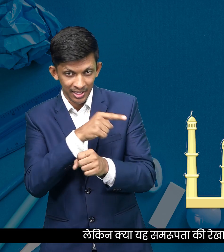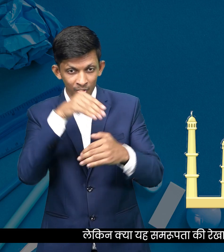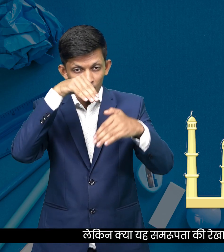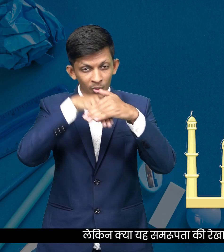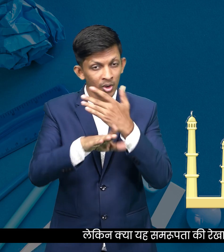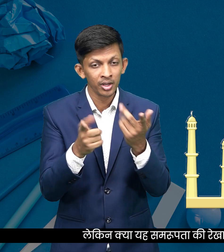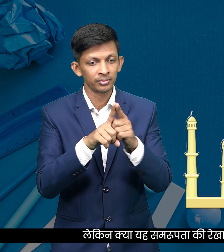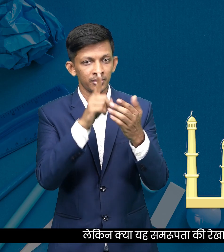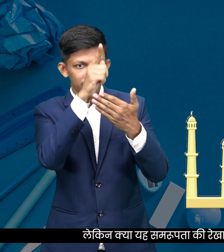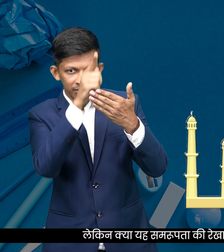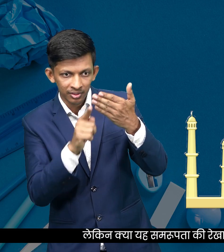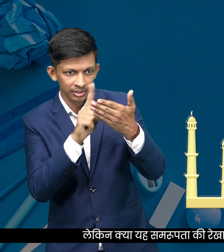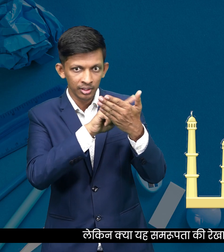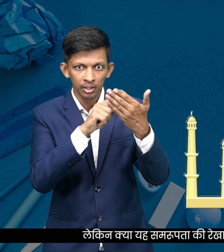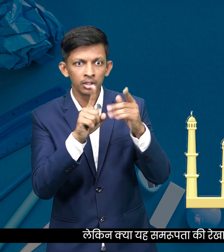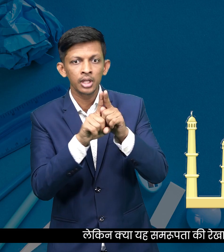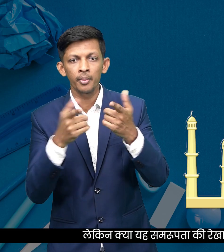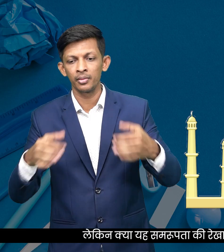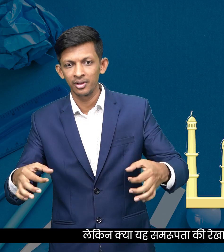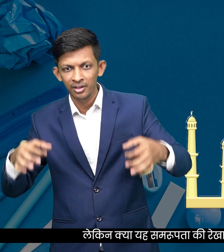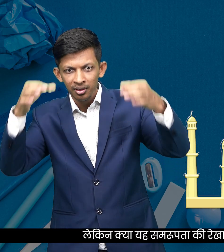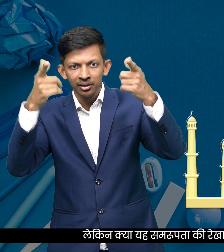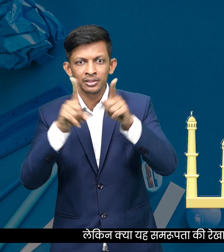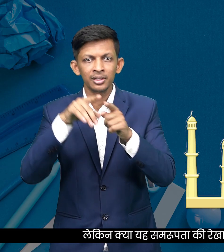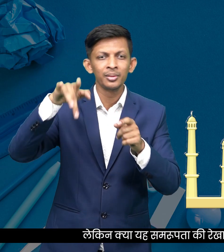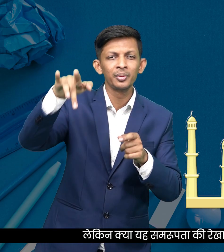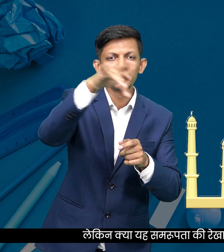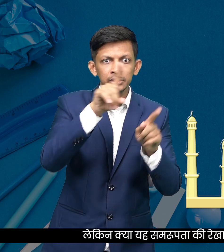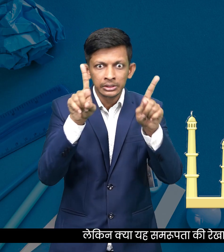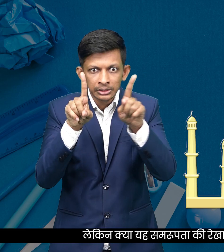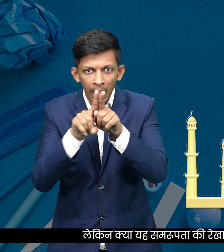यह समरूपता की रेखा के तहत कृतियों को लाना सहज है?